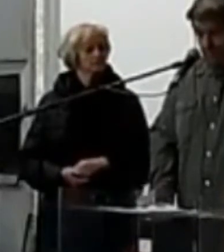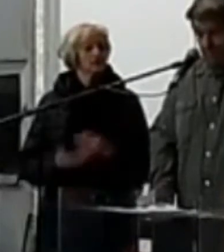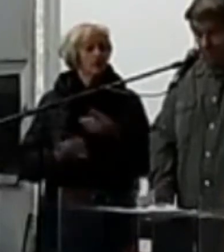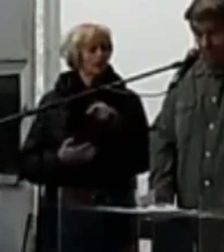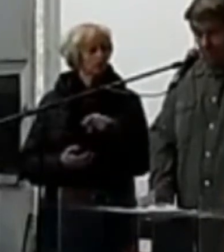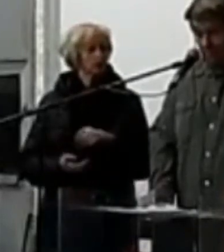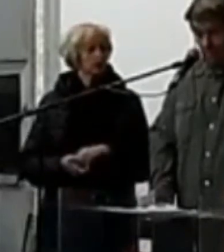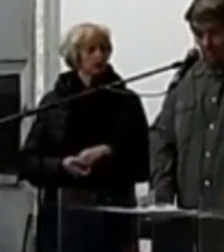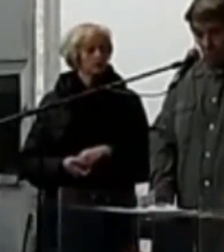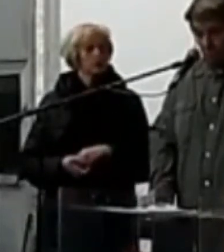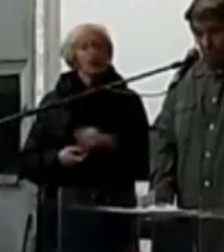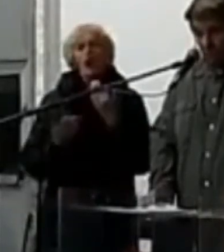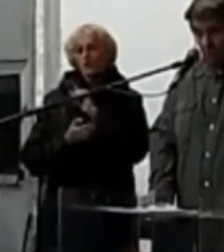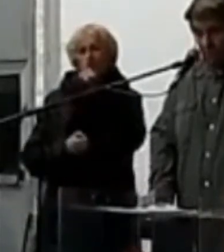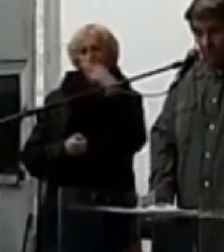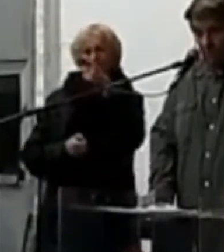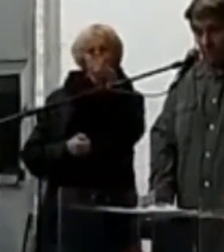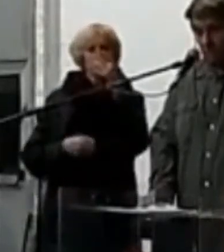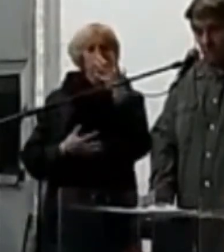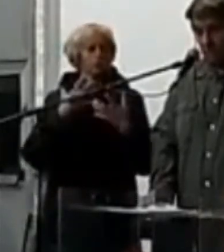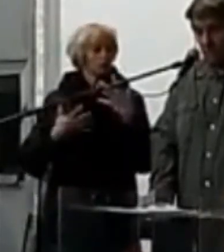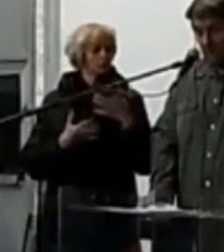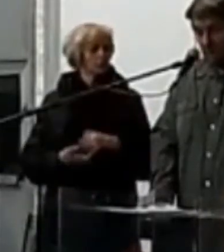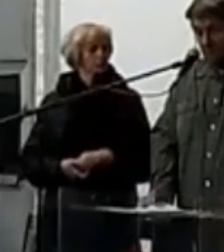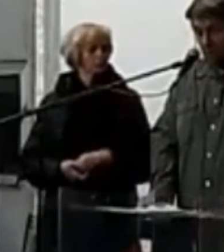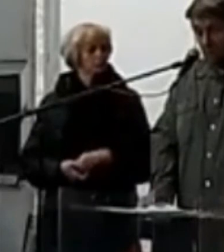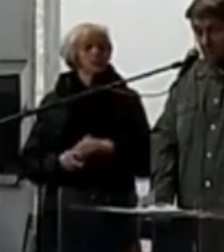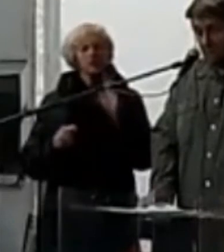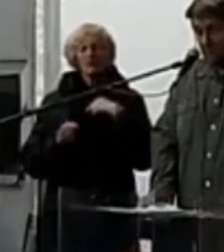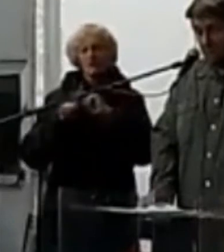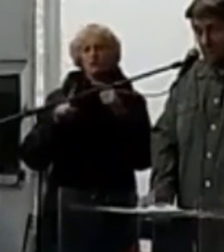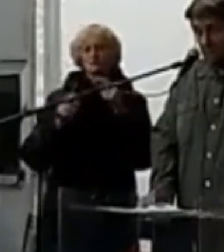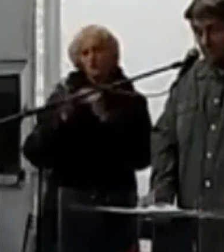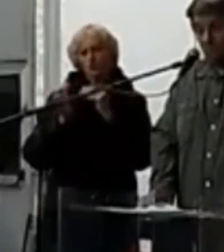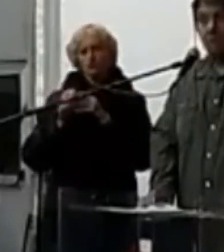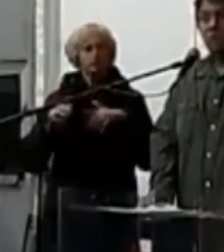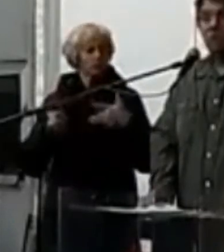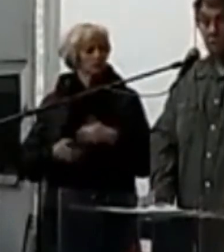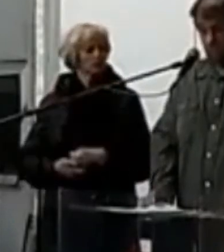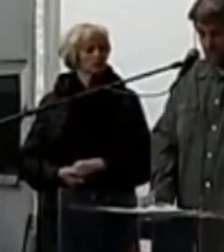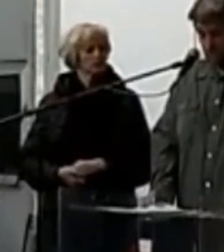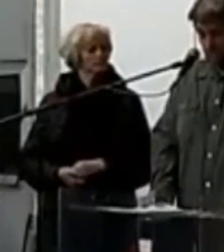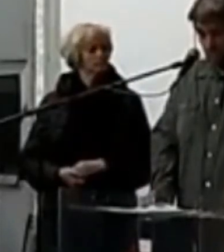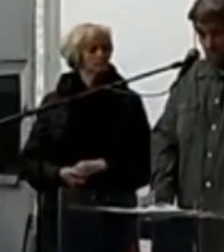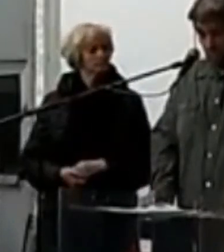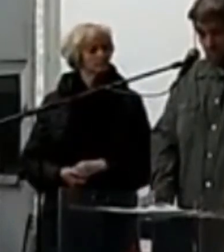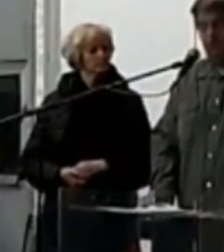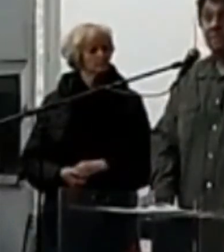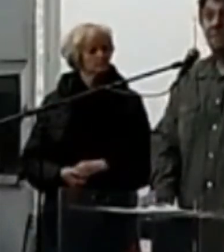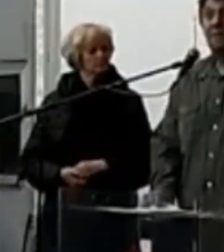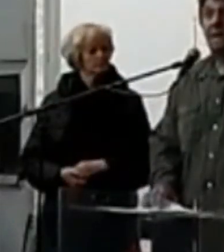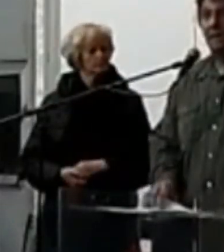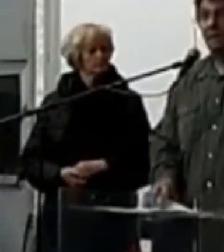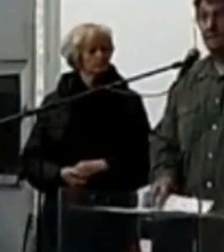Tako da, kad budete pregledali izložbu, računajte da iza jednog primjerka ima još makar 10-15 vrlo sličnih kod